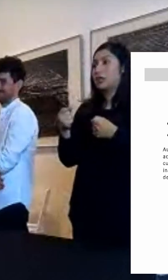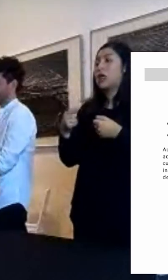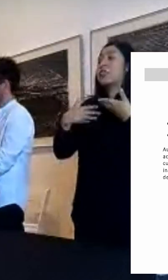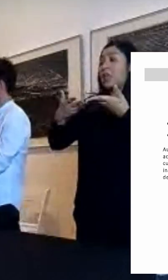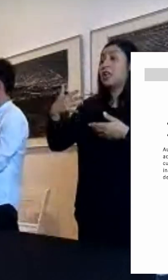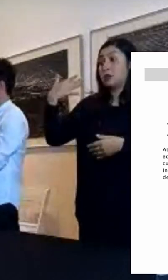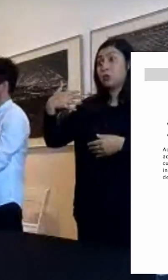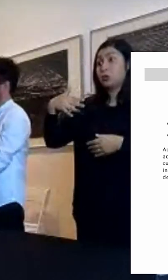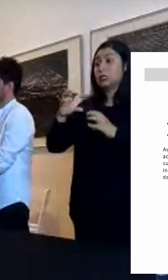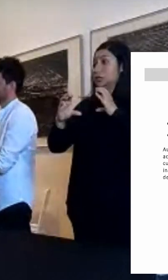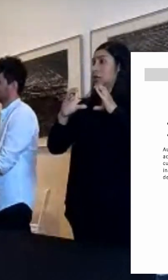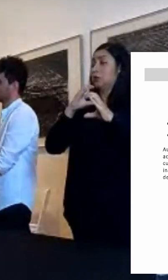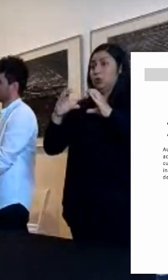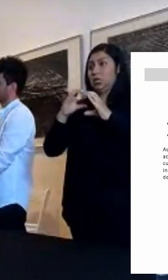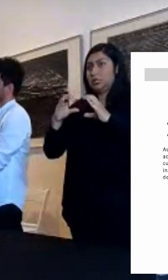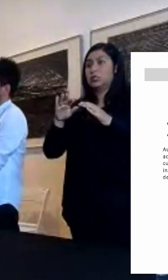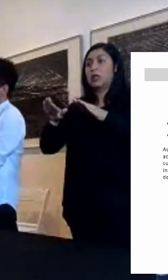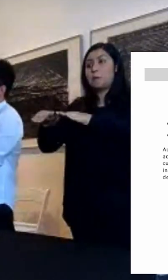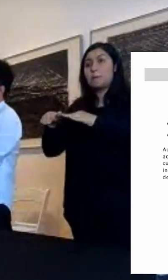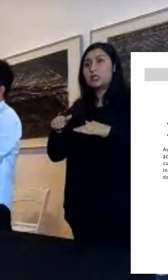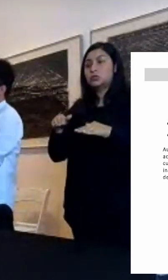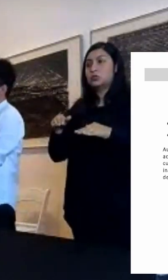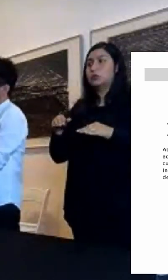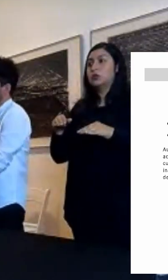priorizar comunicacionalmente los espacios en igualdad